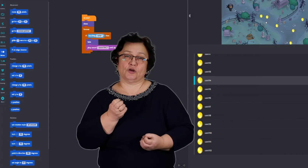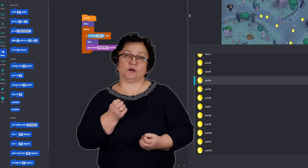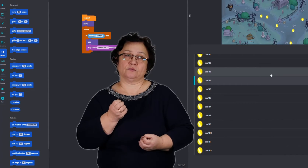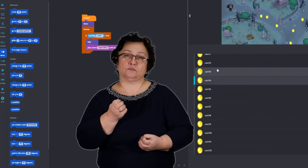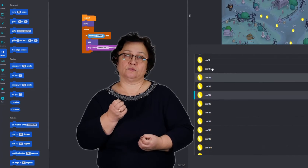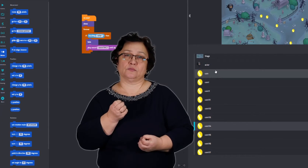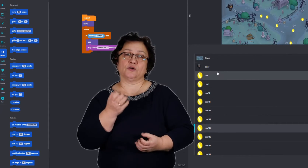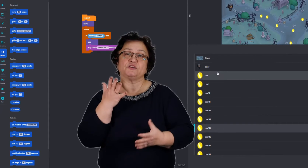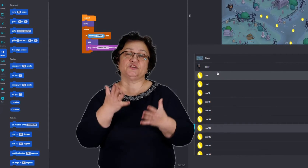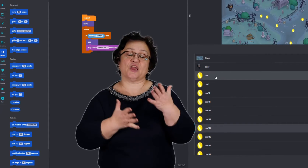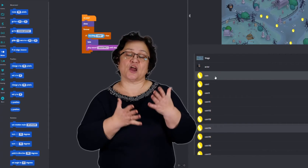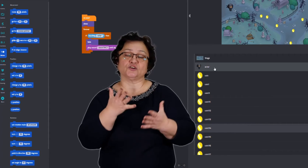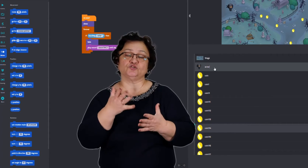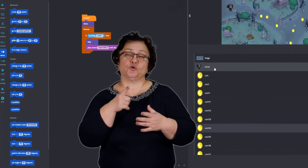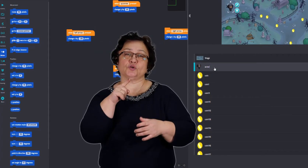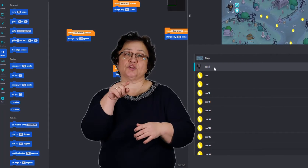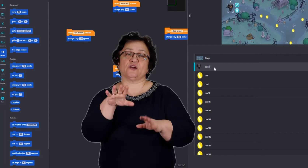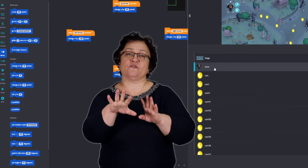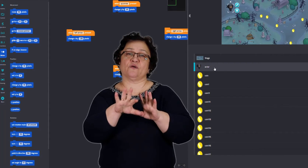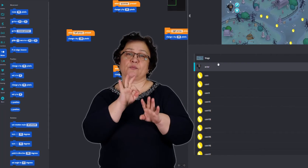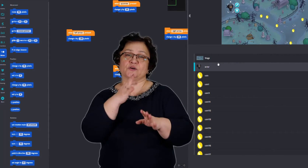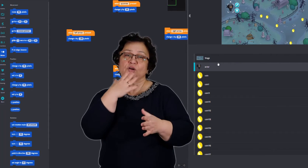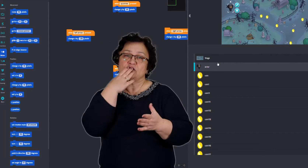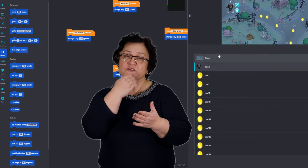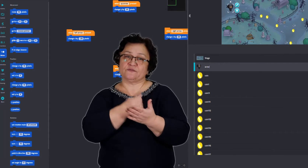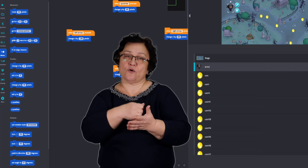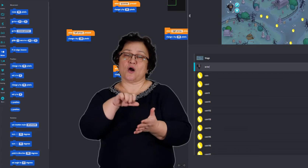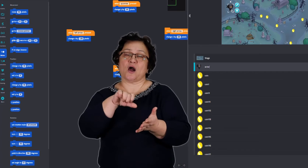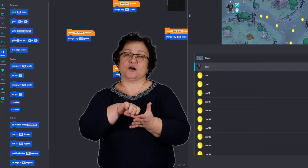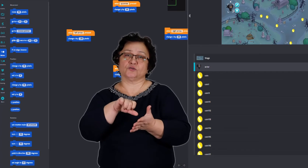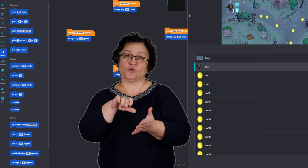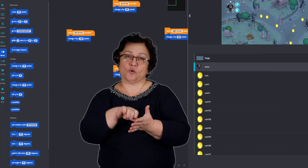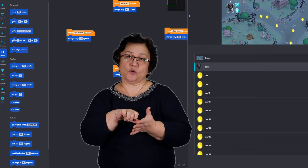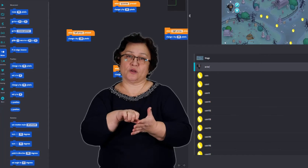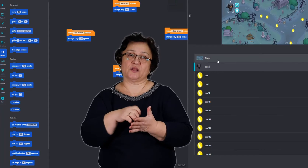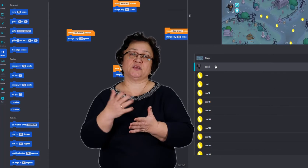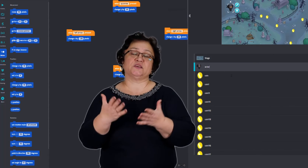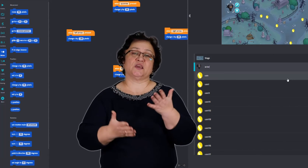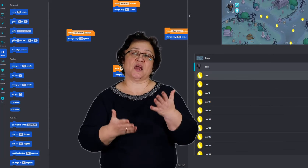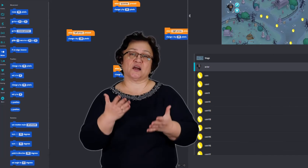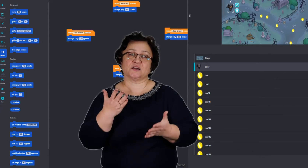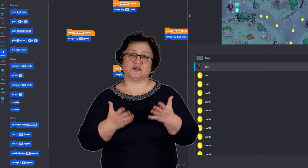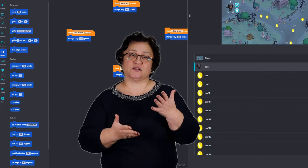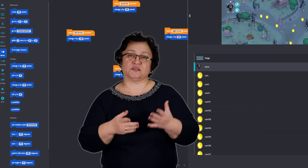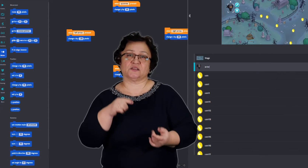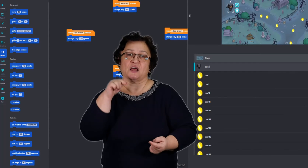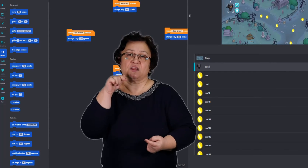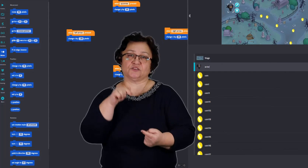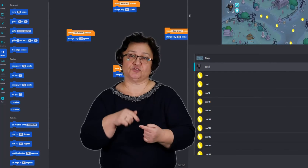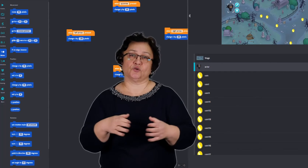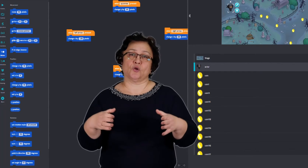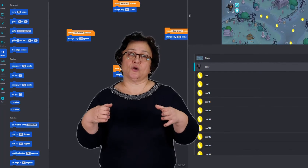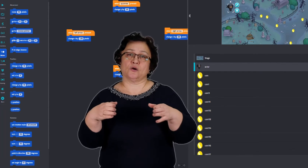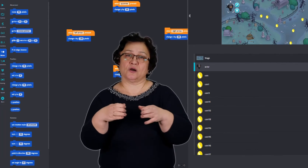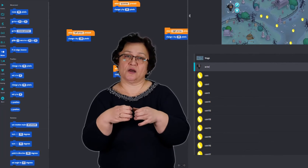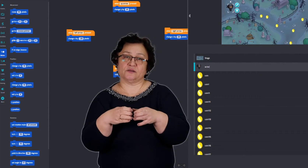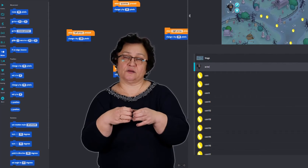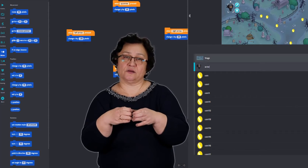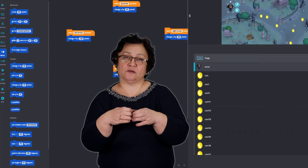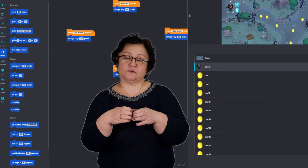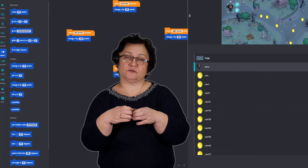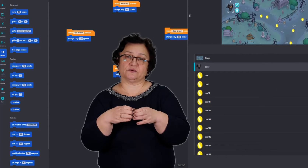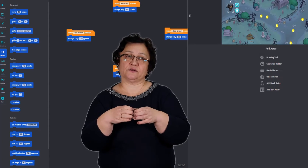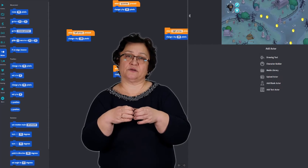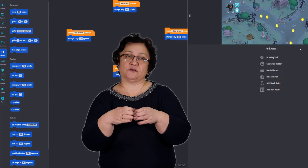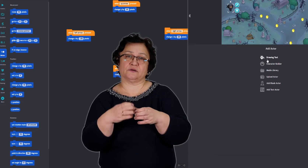І ще, якщо ти вибираєш свого актора, який належить до